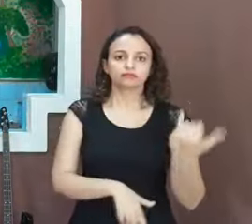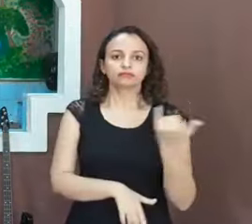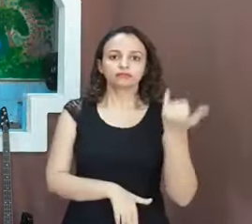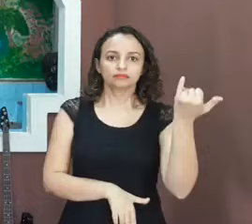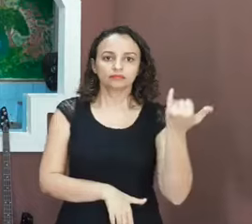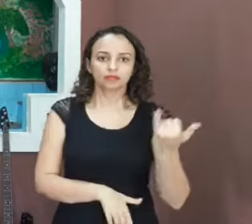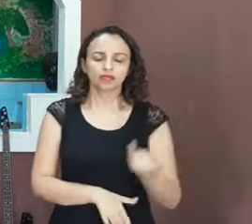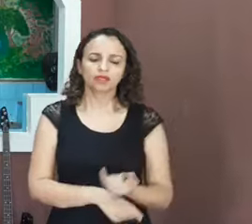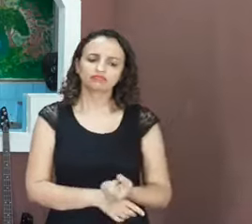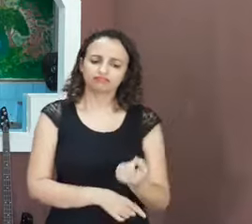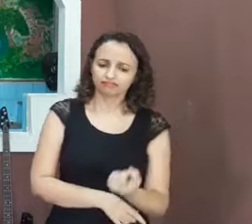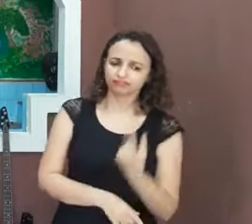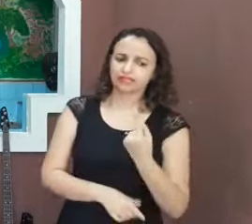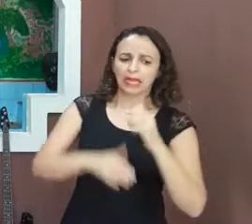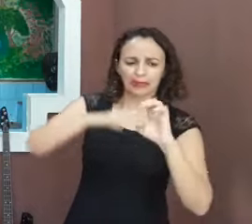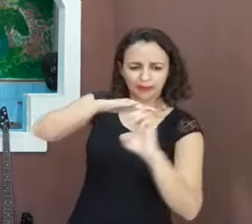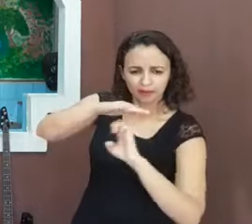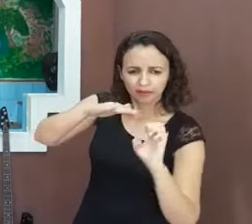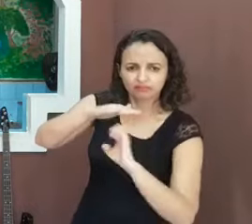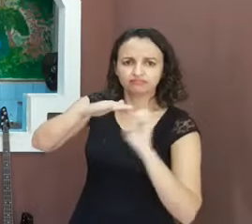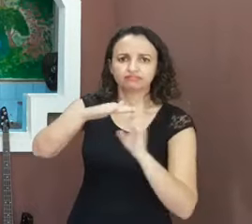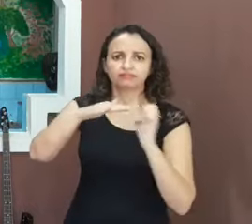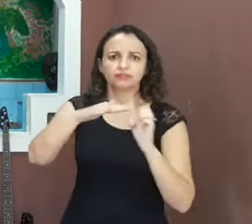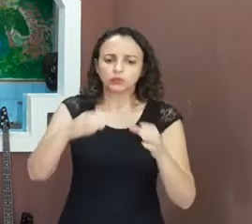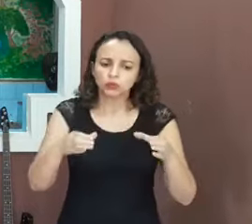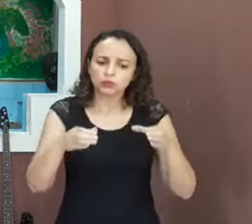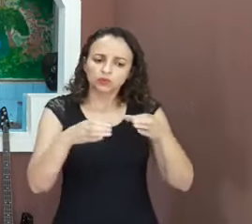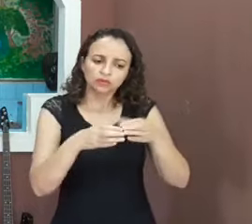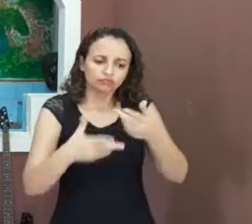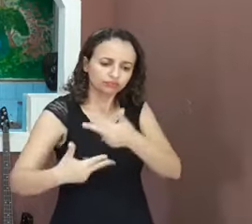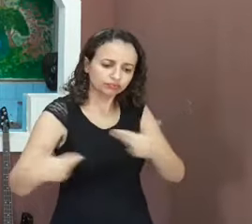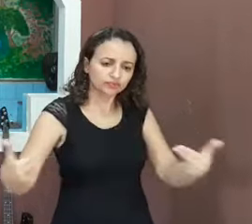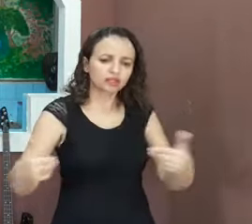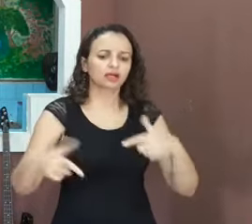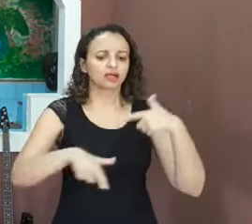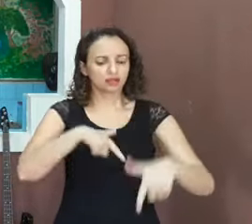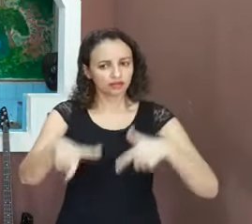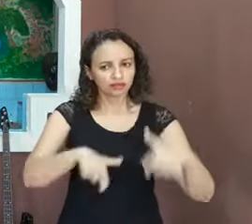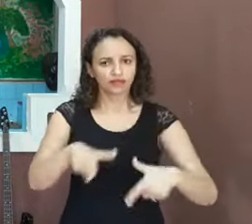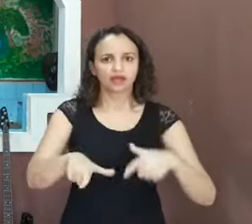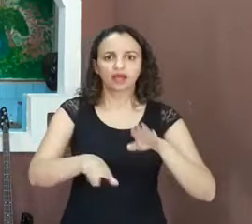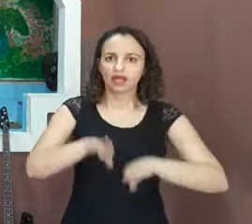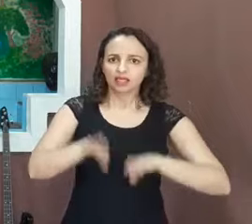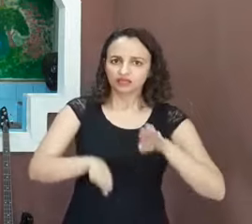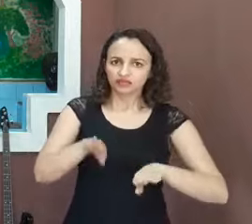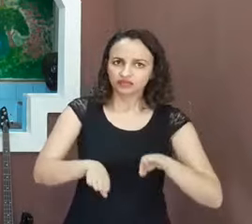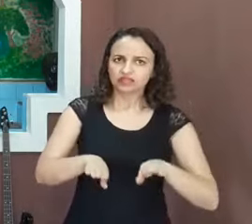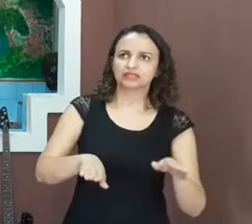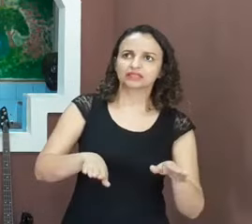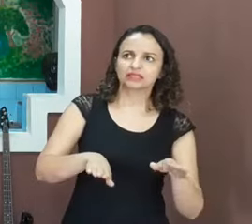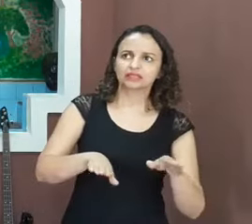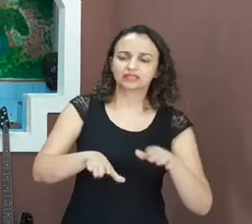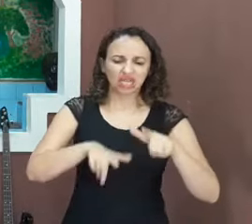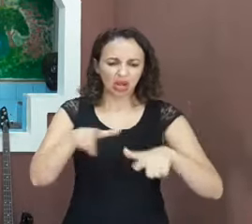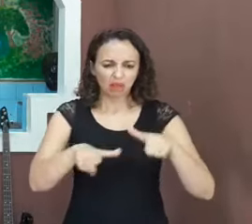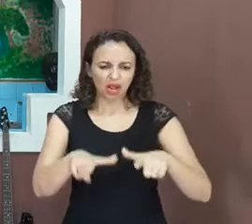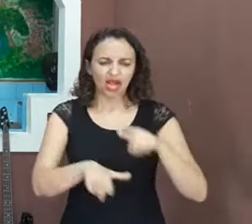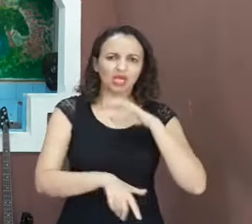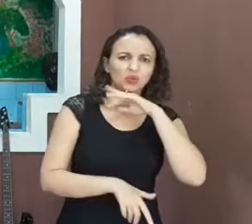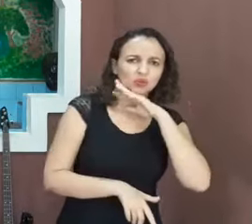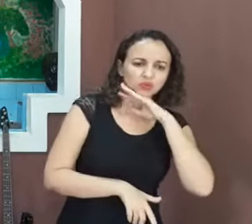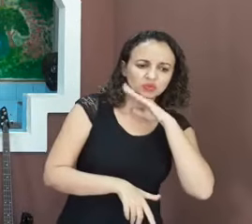nas atividades, tenha ocorrido a questão do trabalho às vezes sujo, do trabalho às